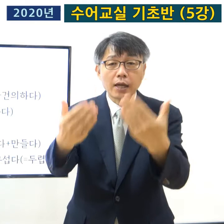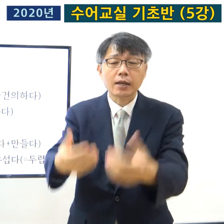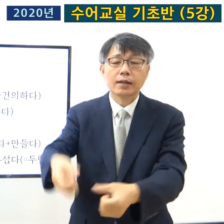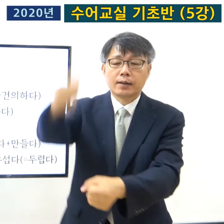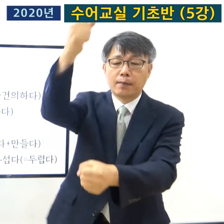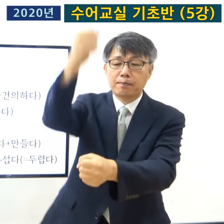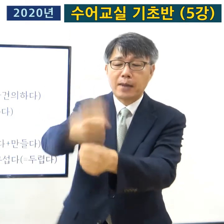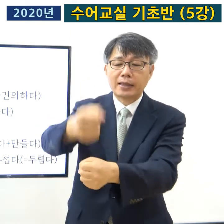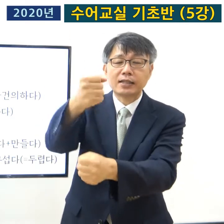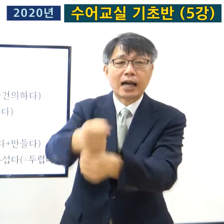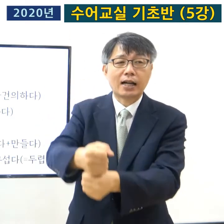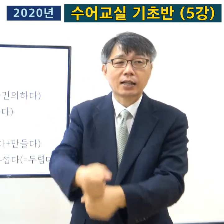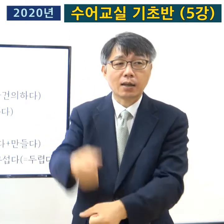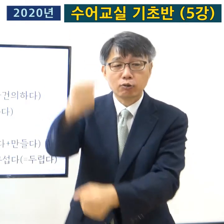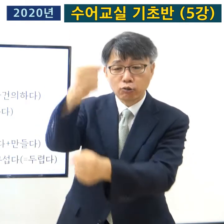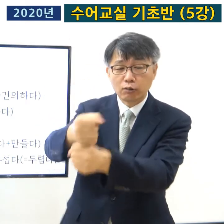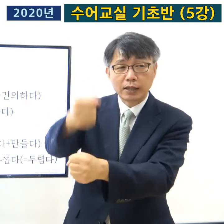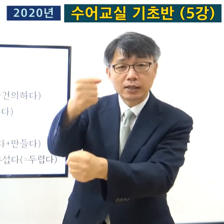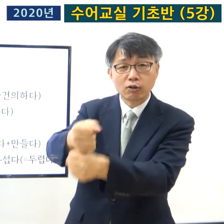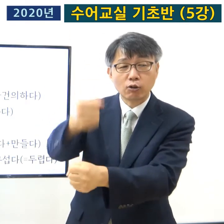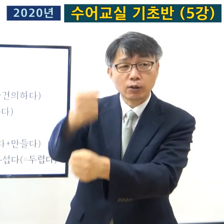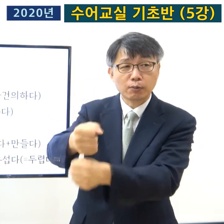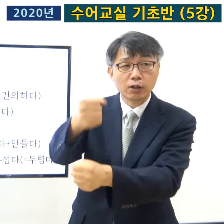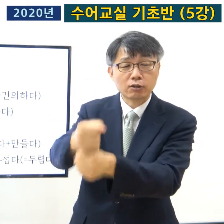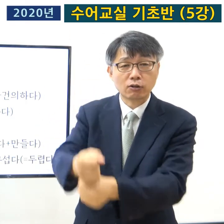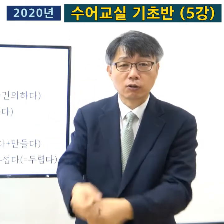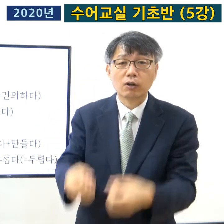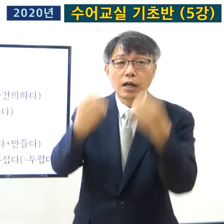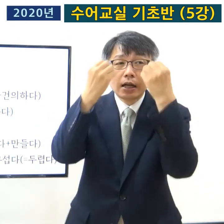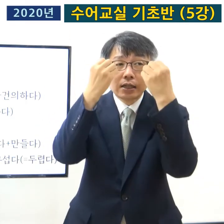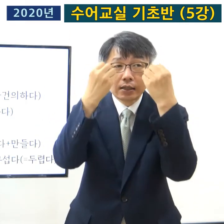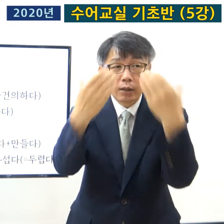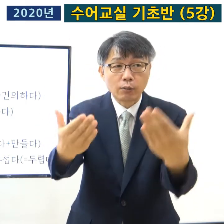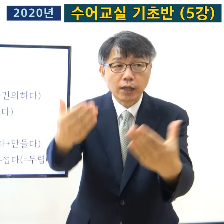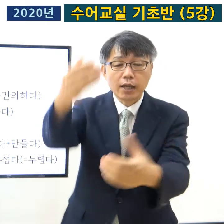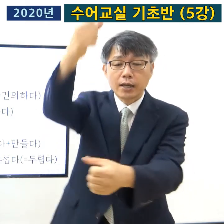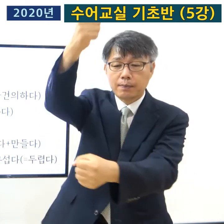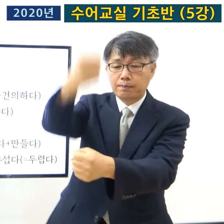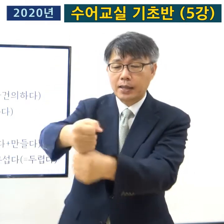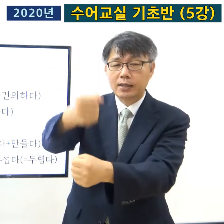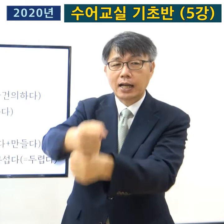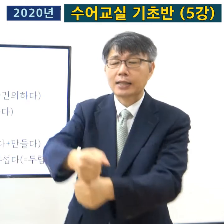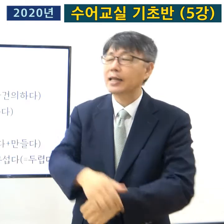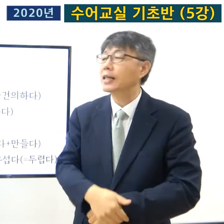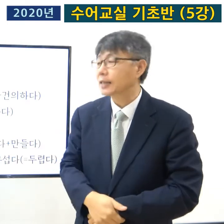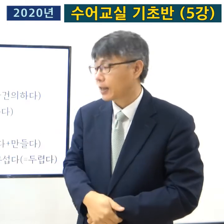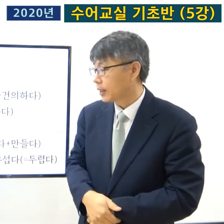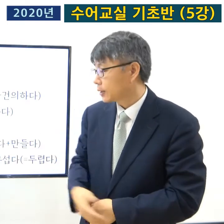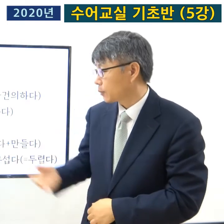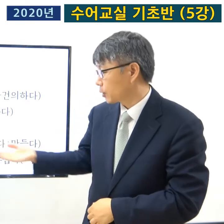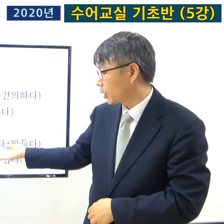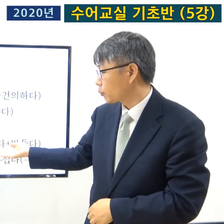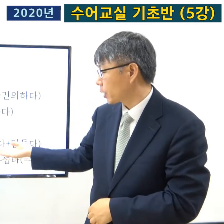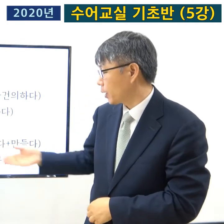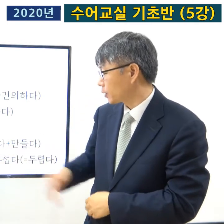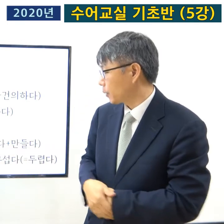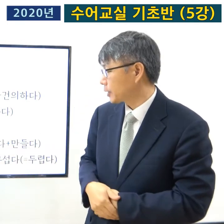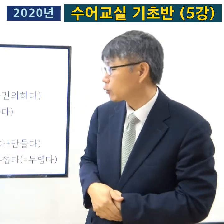새롭게 만들다. 이게 수어로 만들다고 표현했죠, 그죠? 새롭게 만들다, 새롭다, 창조하다